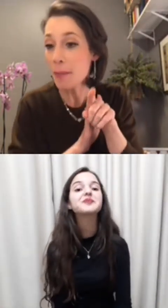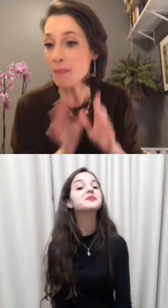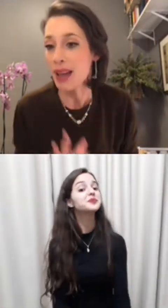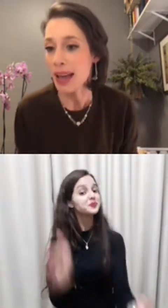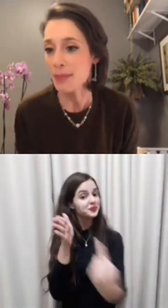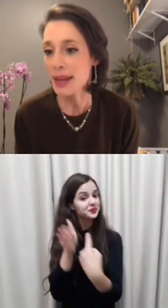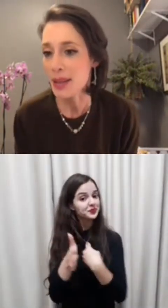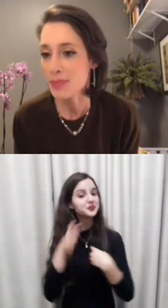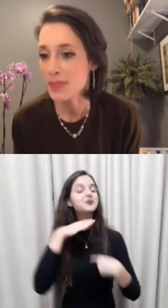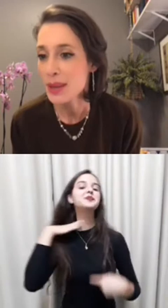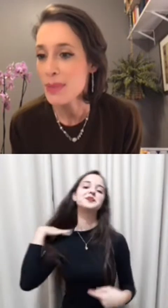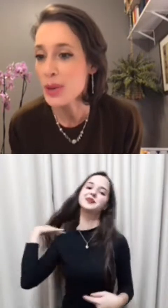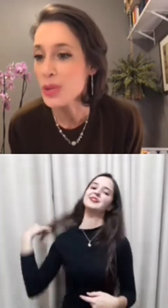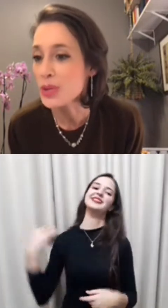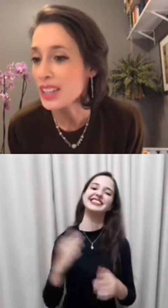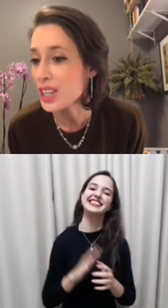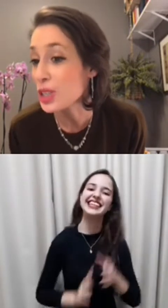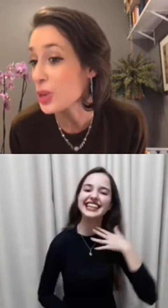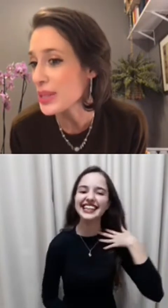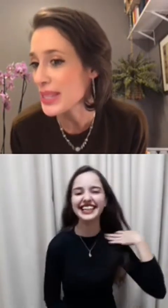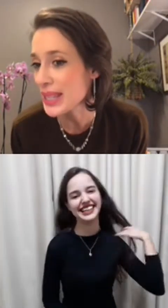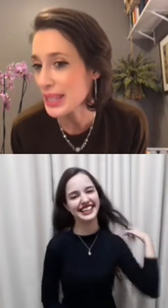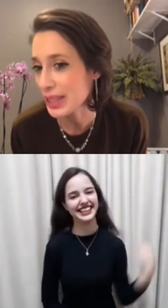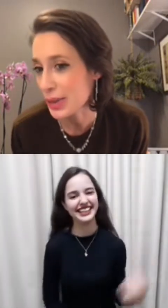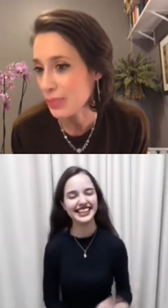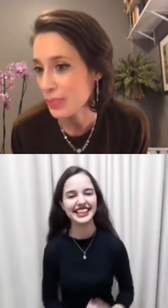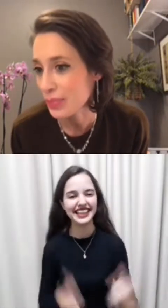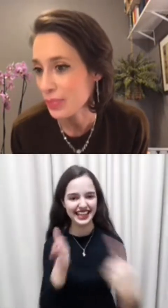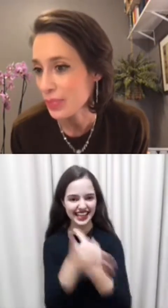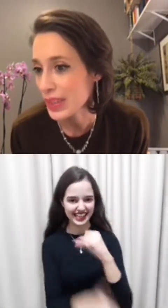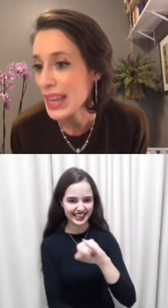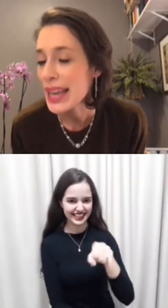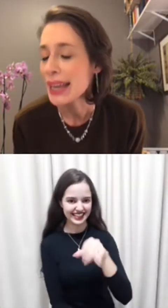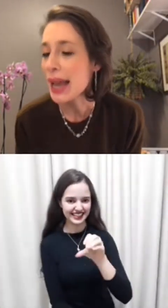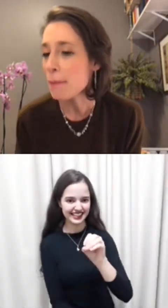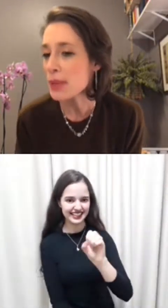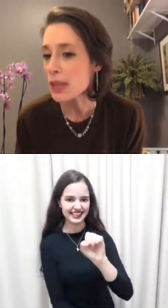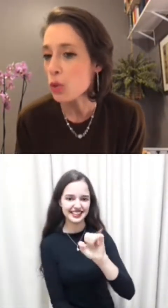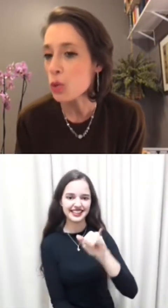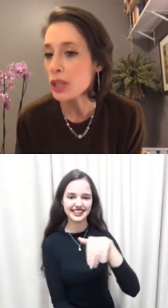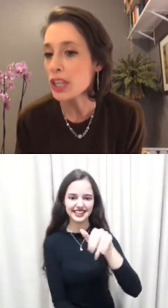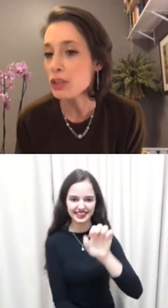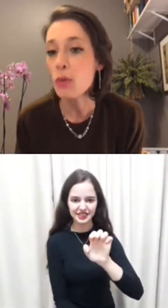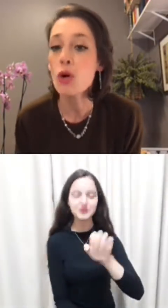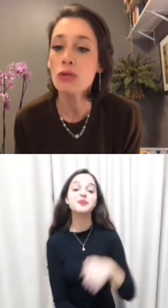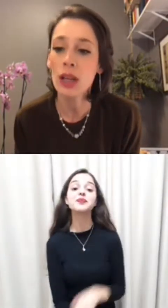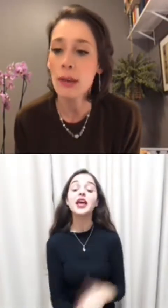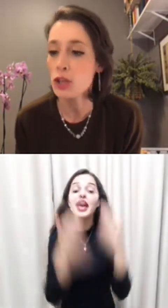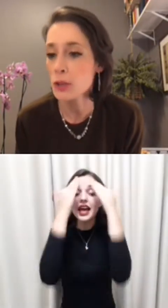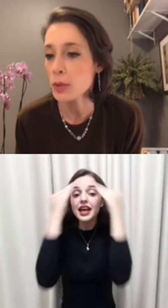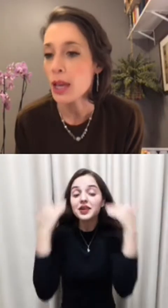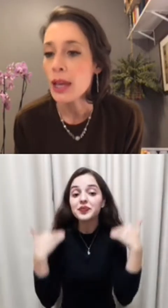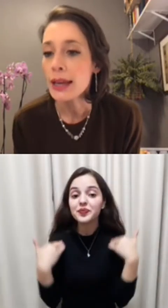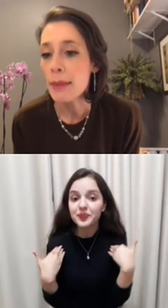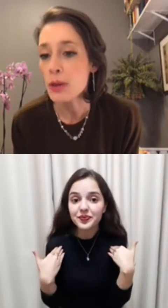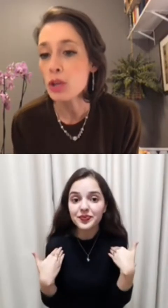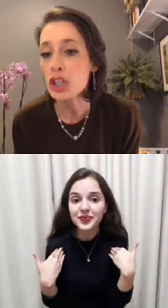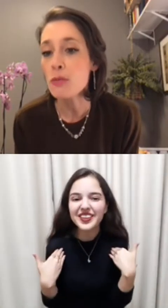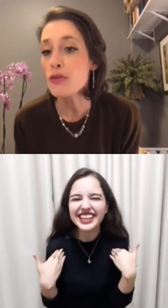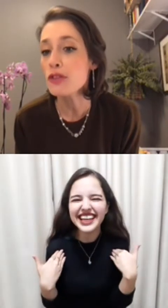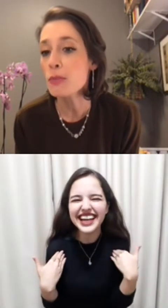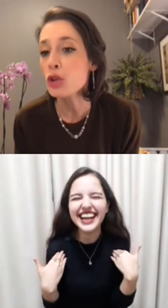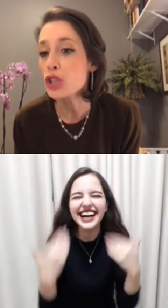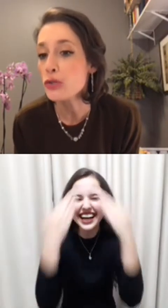Pergunta... Ai, parei. Pergunta da Josiane. Gabi, o que... Bom, tu acabou de responder. Gabi, o que